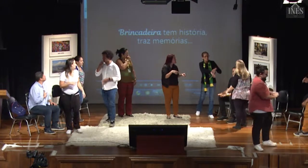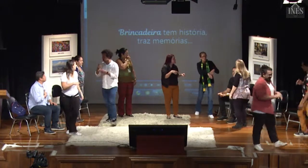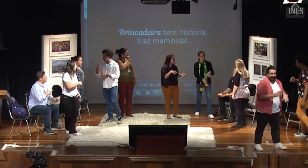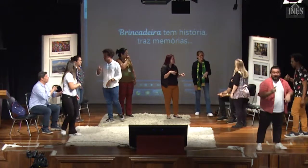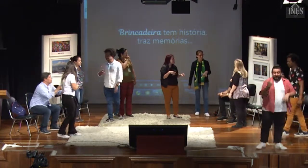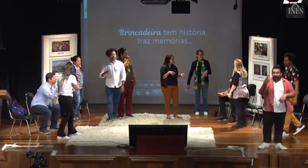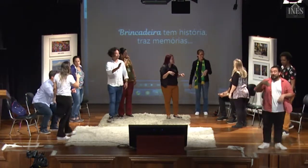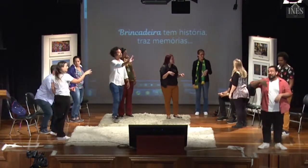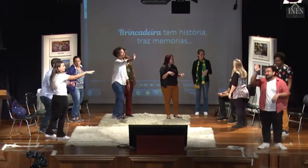Pode ficar.